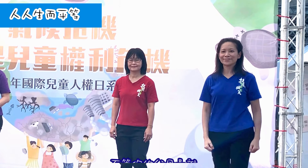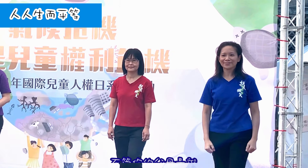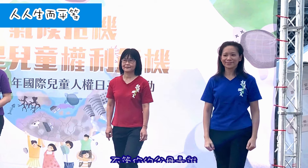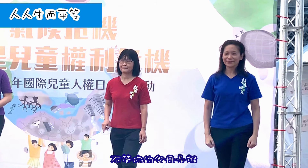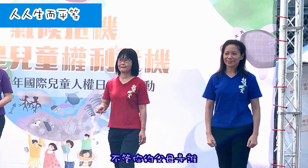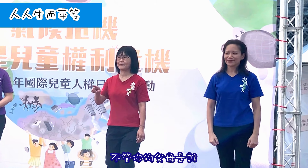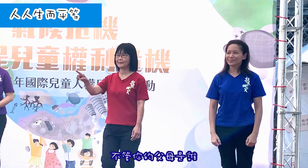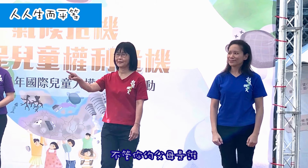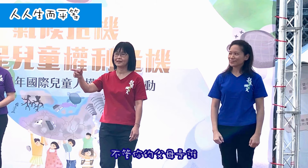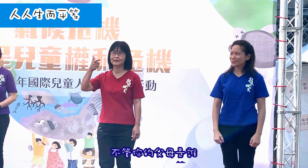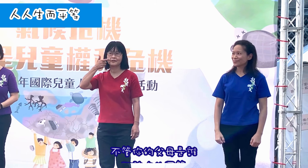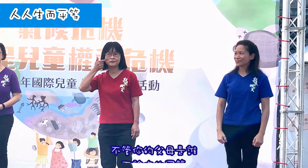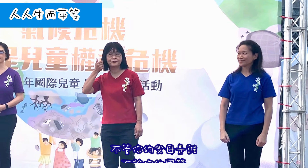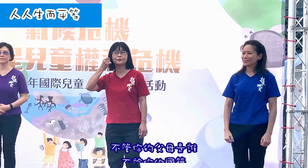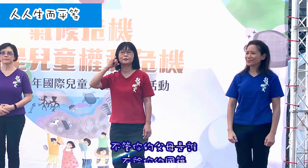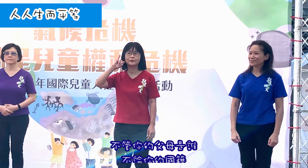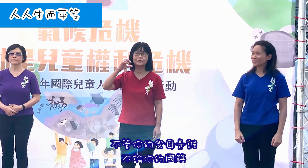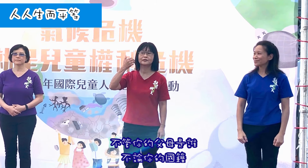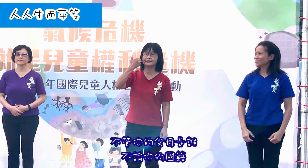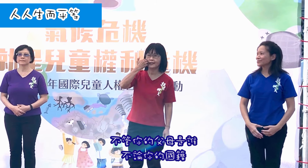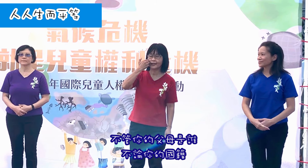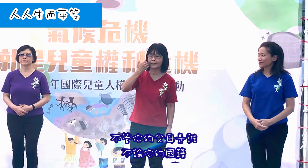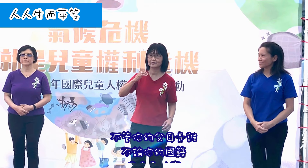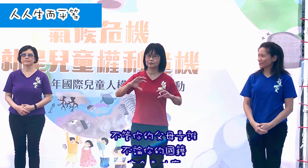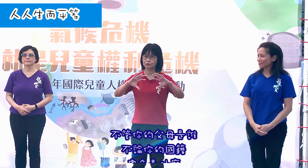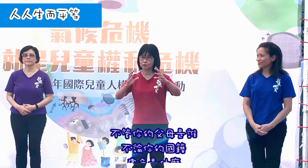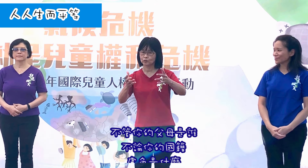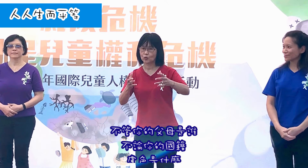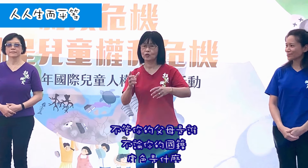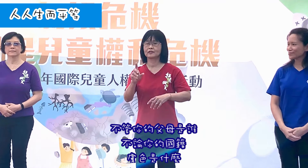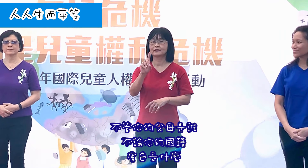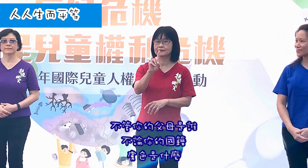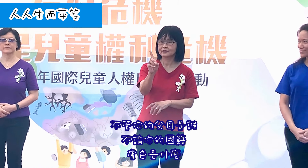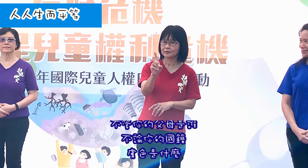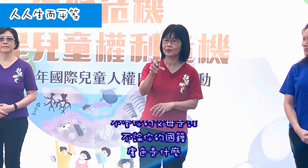不管你的父母是谁，不论你的国籍、